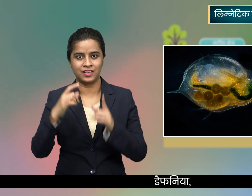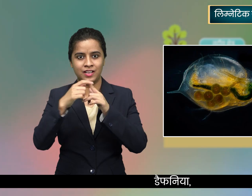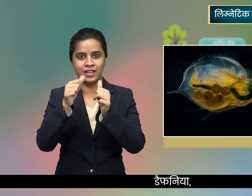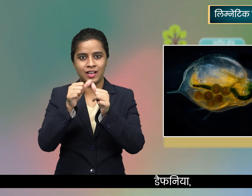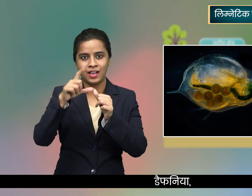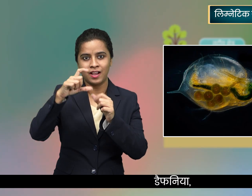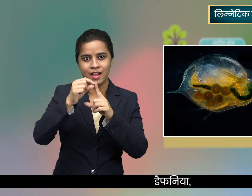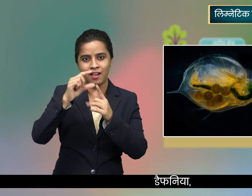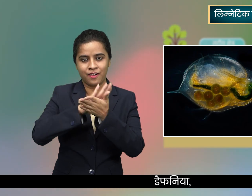डैफ्निया,